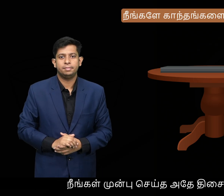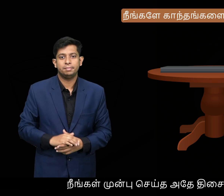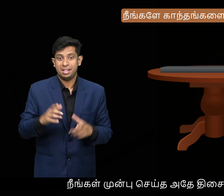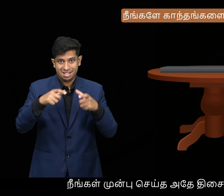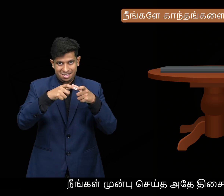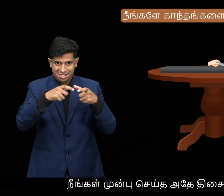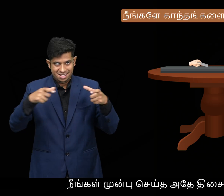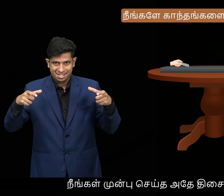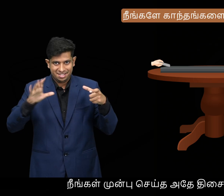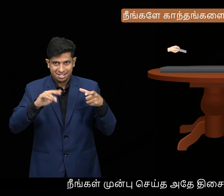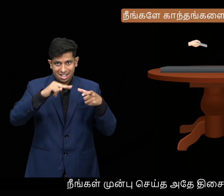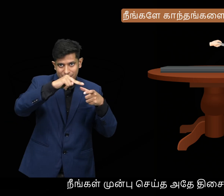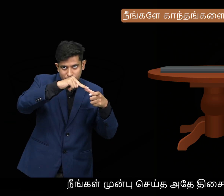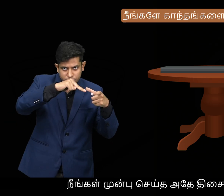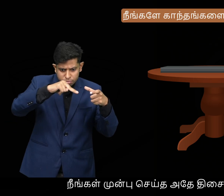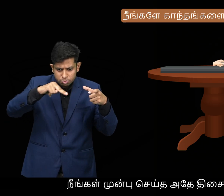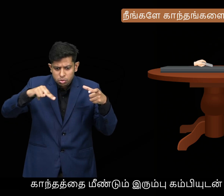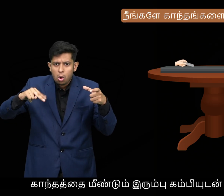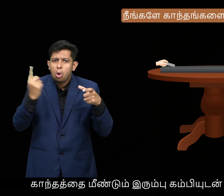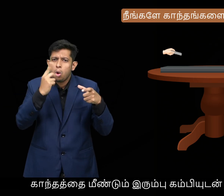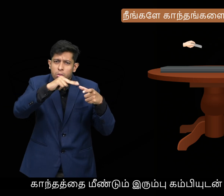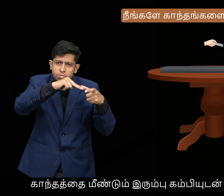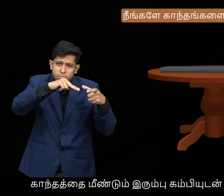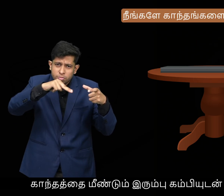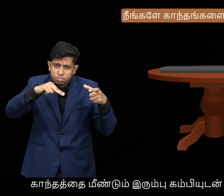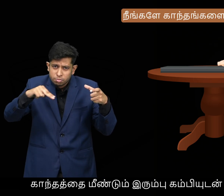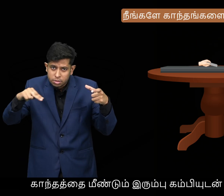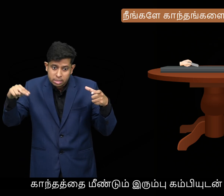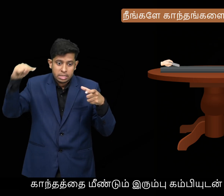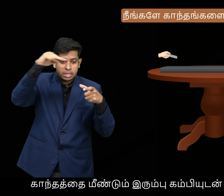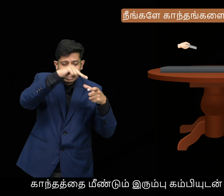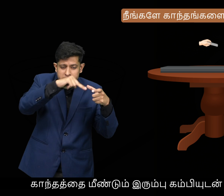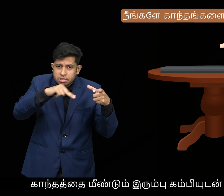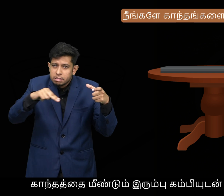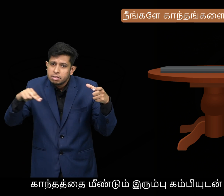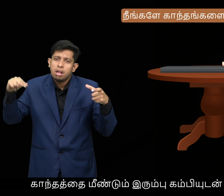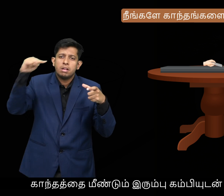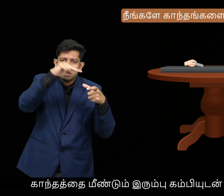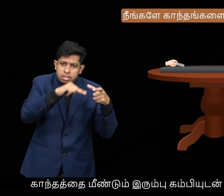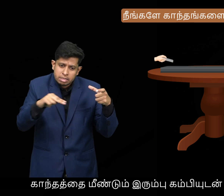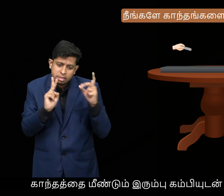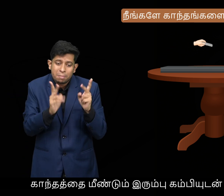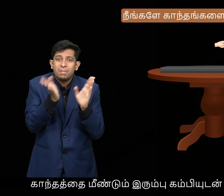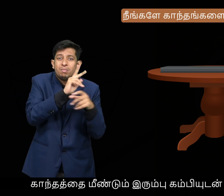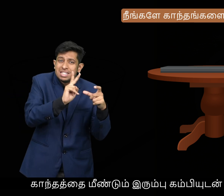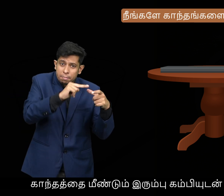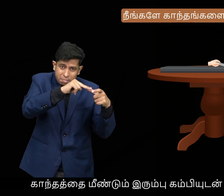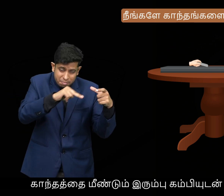நீங்கள் முன்பு செய்த அதே திசையில் காந்தத்தை மீண்டும் இரும்பு கம்பியுடன் நகர்த்தவும்.